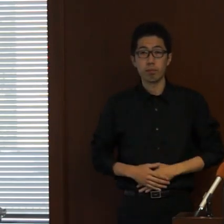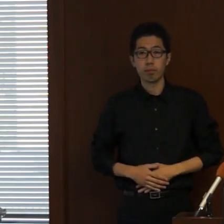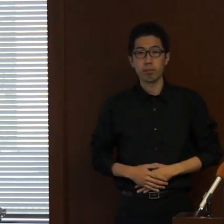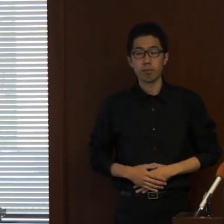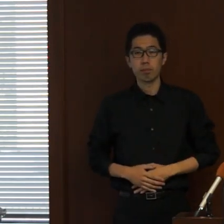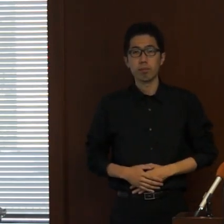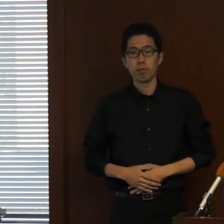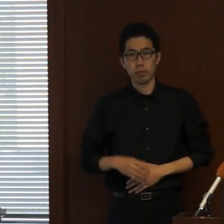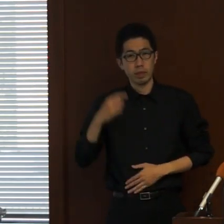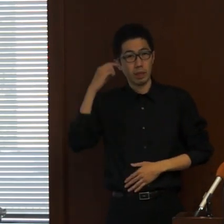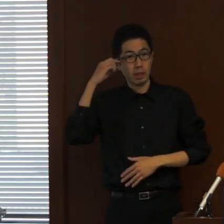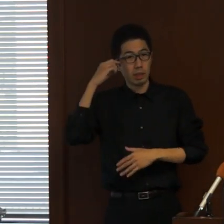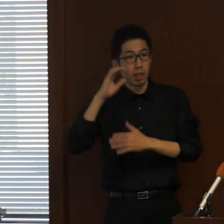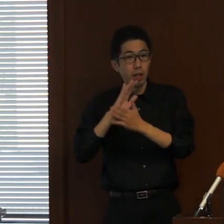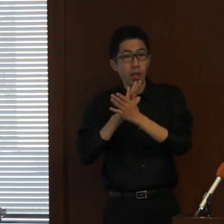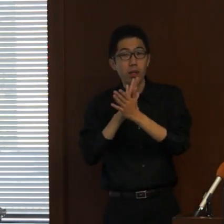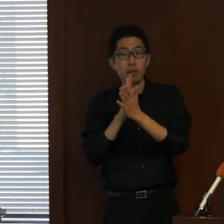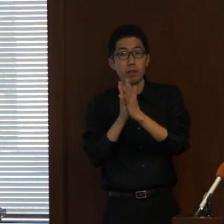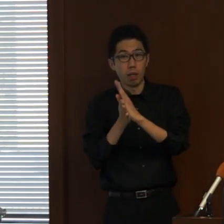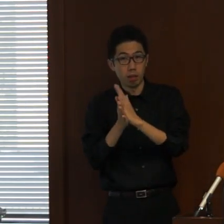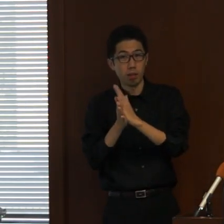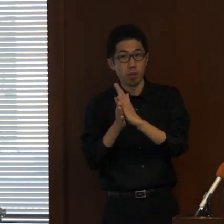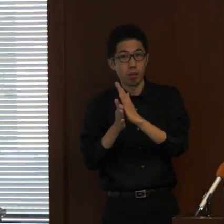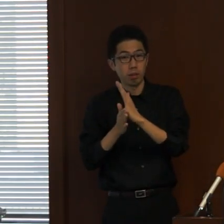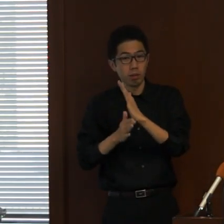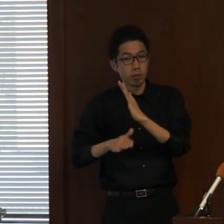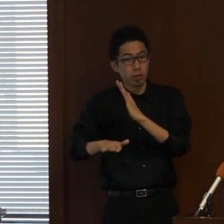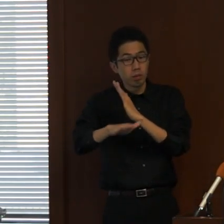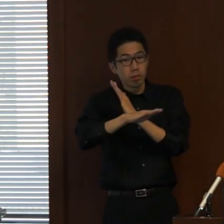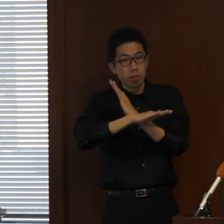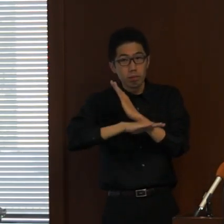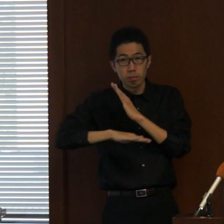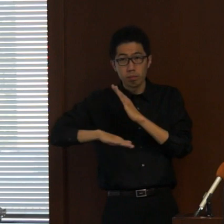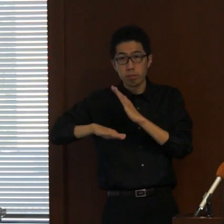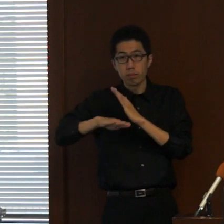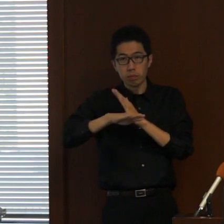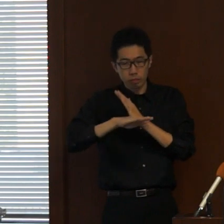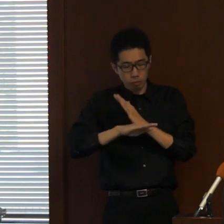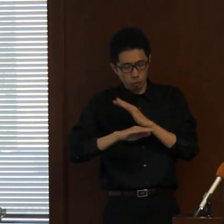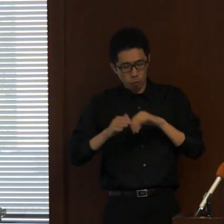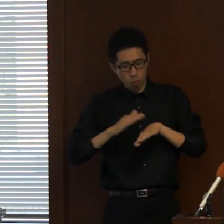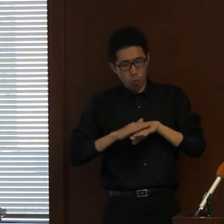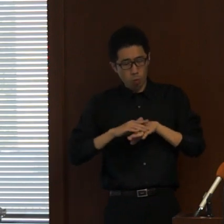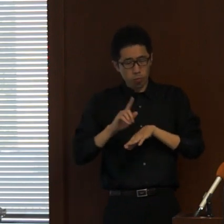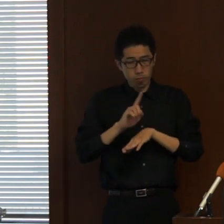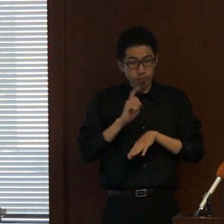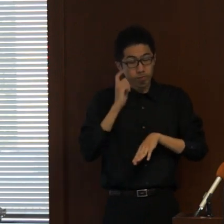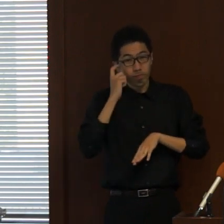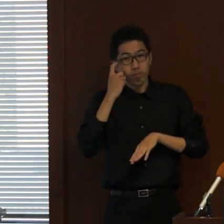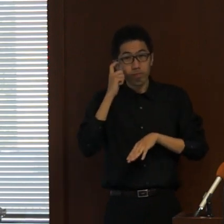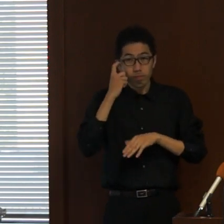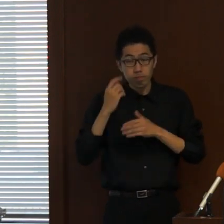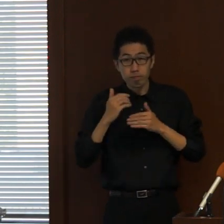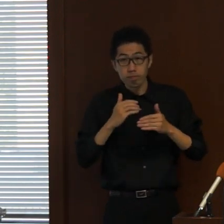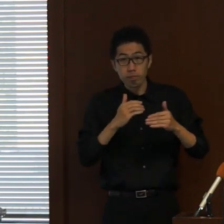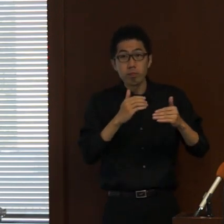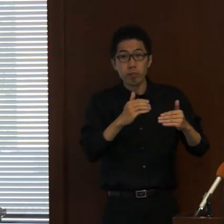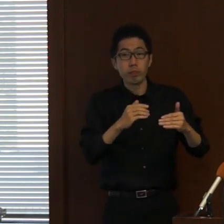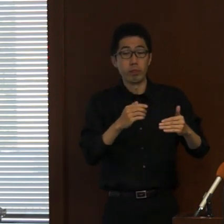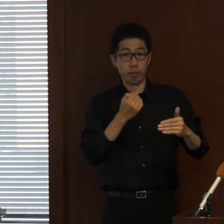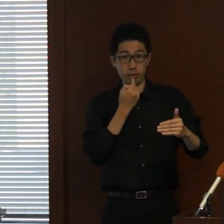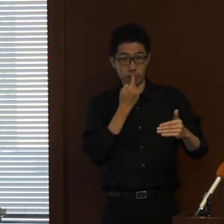佐賀県というものにじっくり向き合いながら考えてきましたけれども、国の動きを見ている